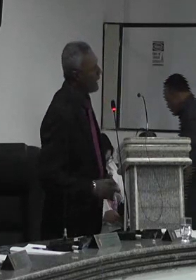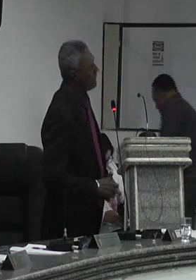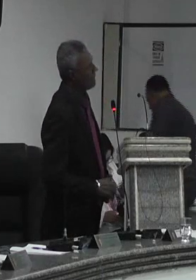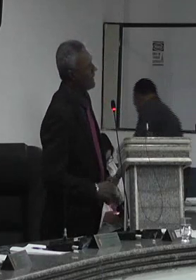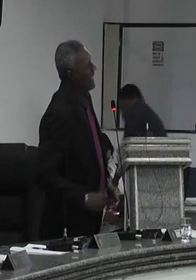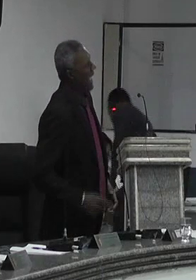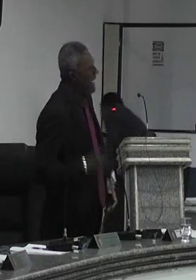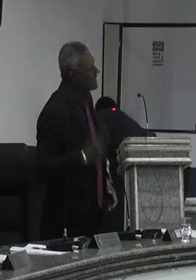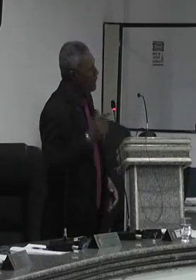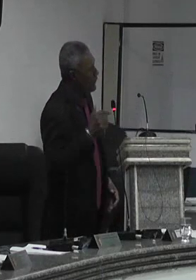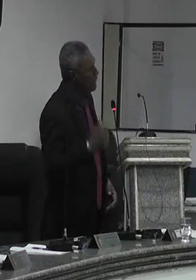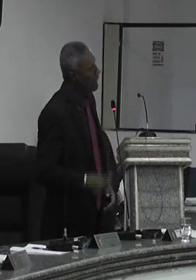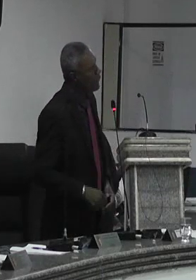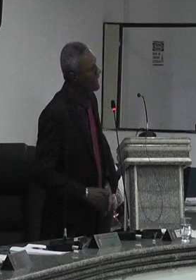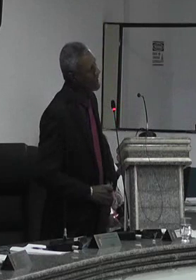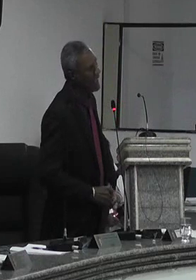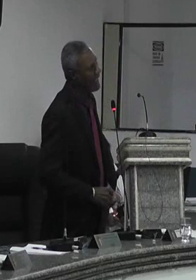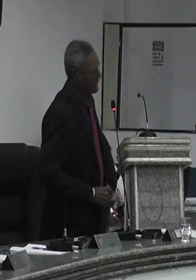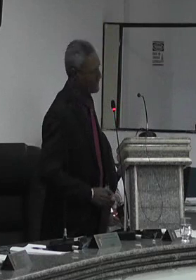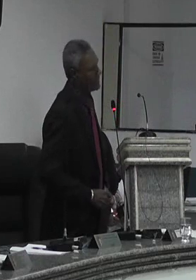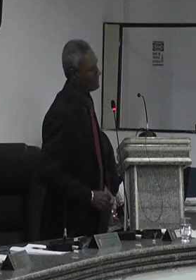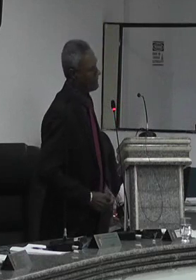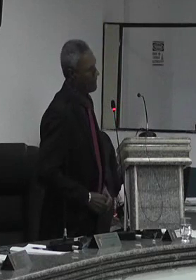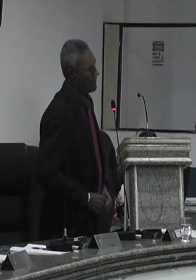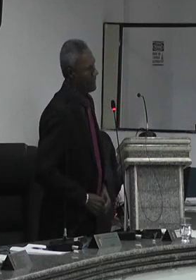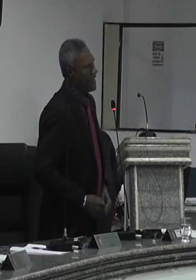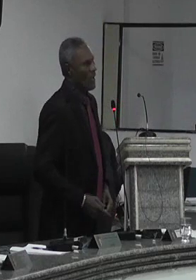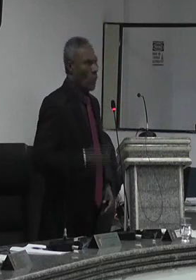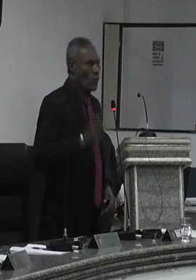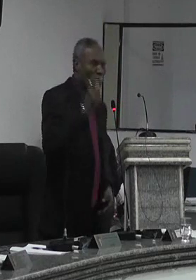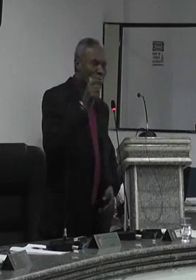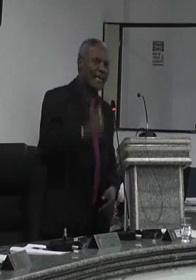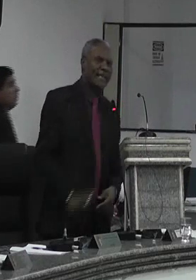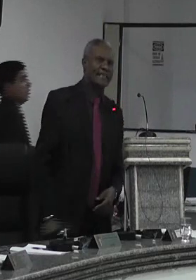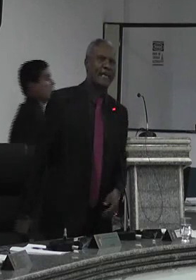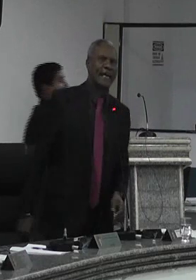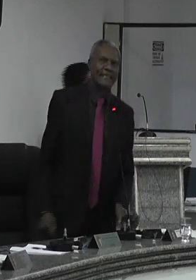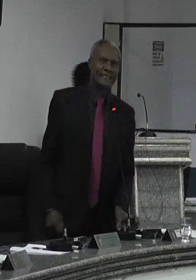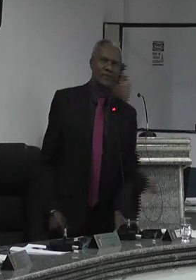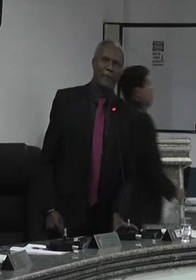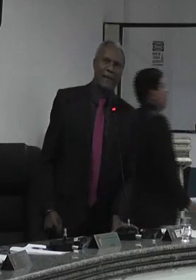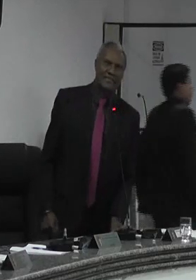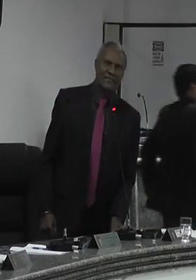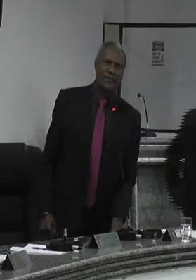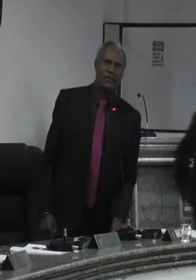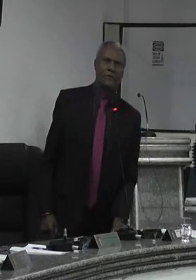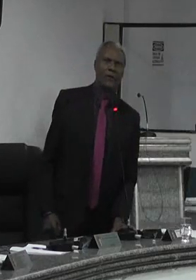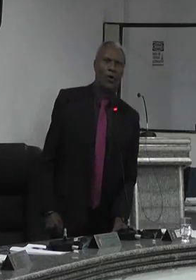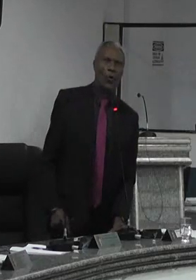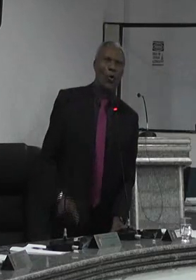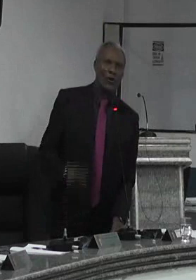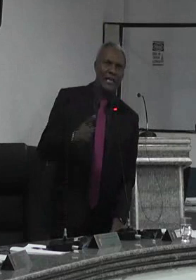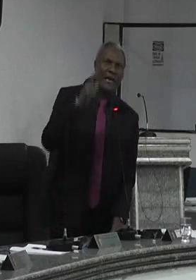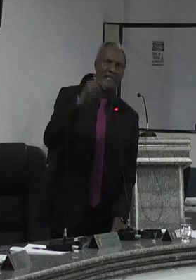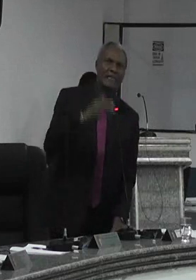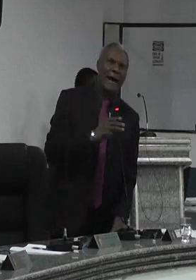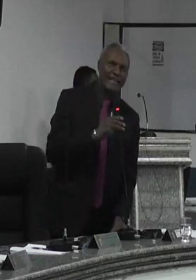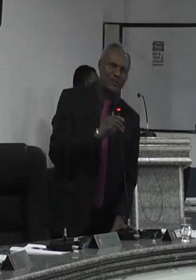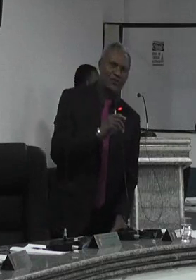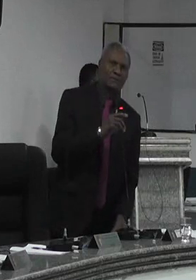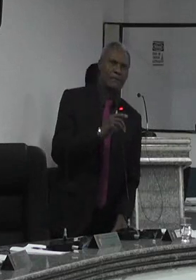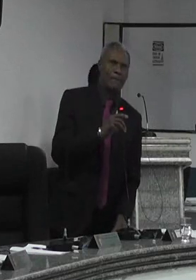continuar a serviço da população inês. Quando eu cheguei nesta casa, eu estabeleci o Ilhéus